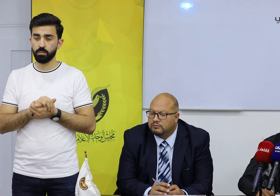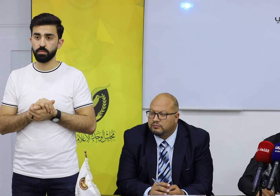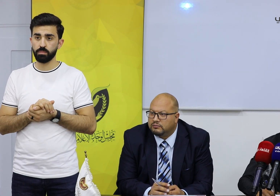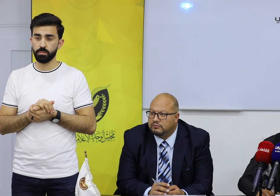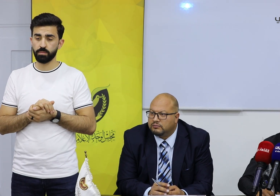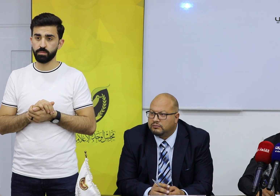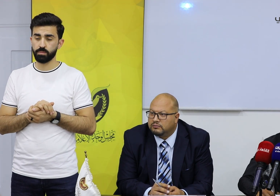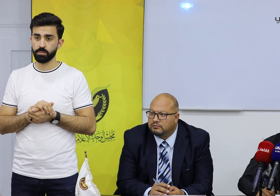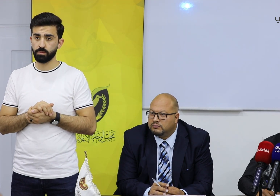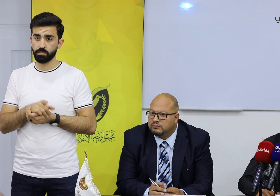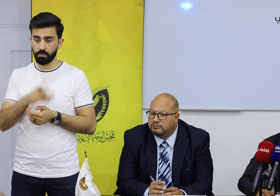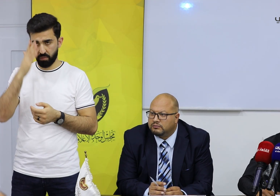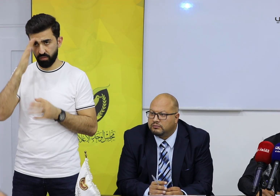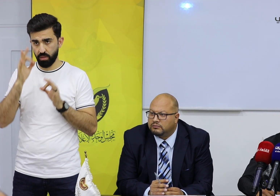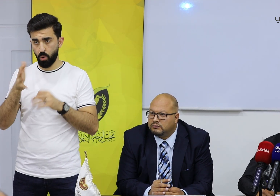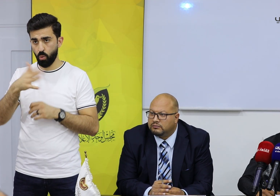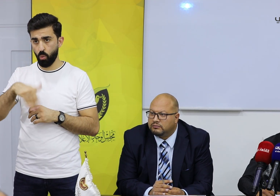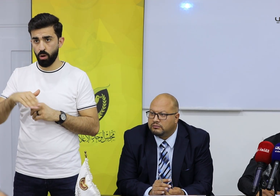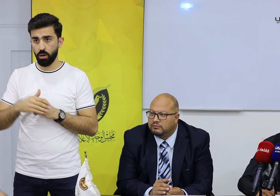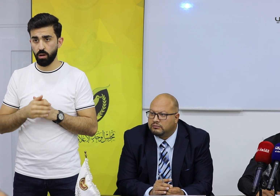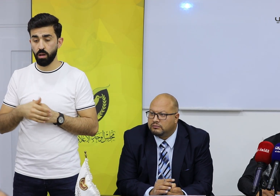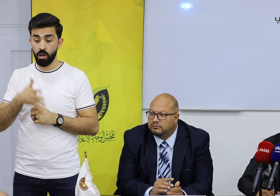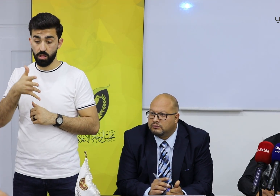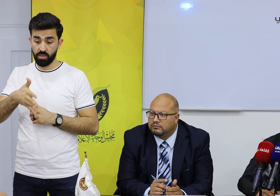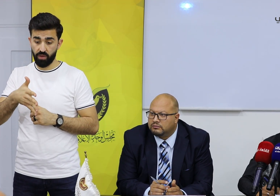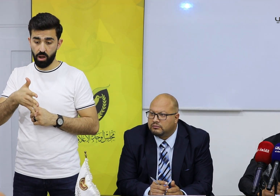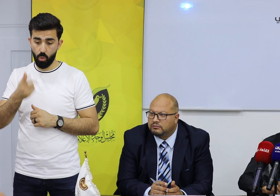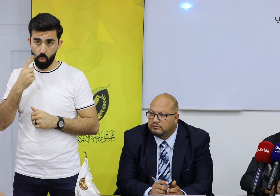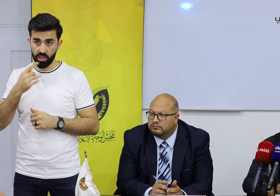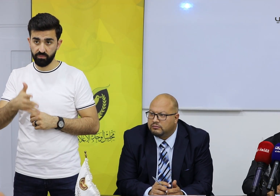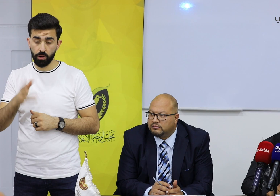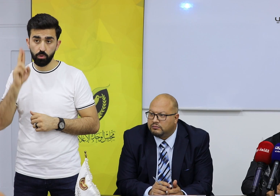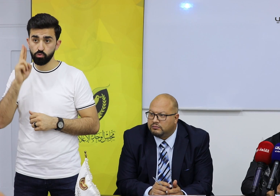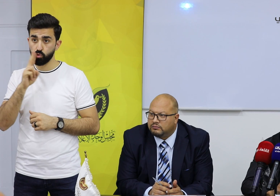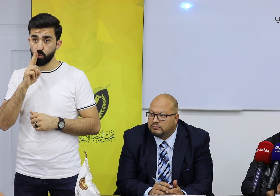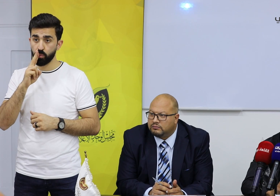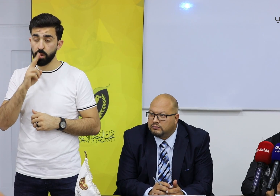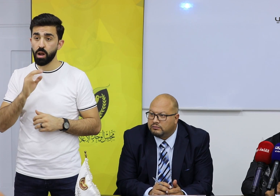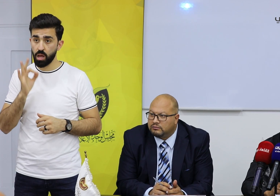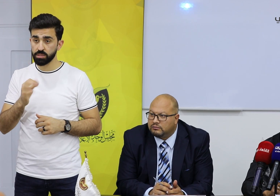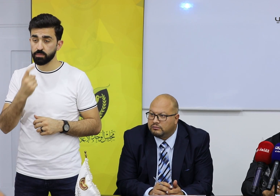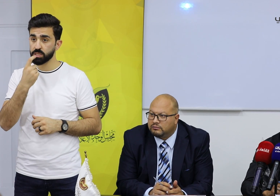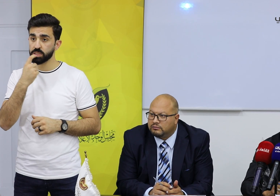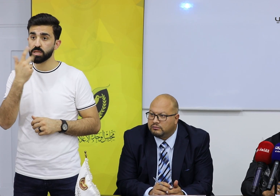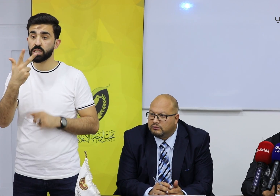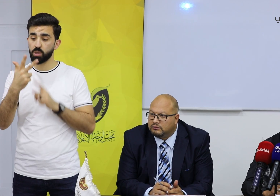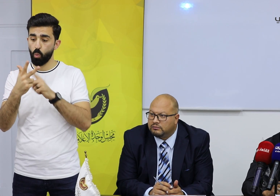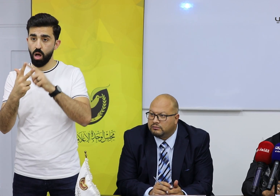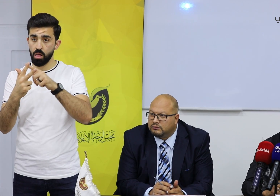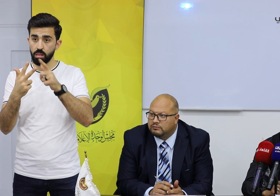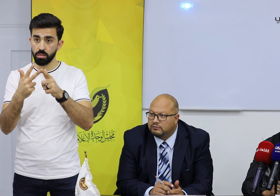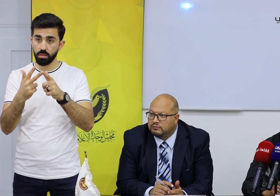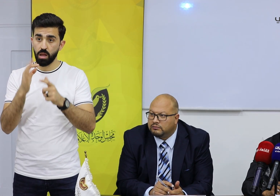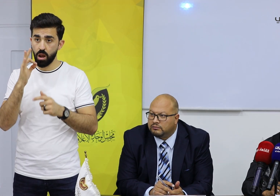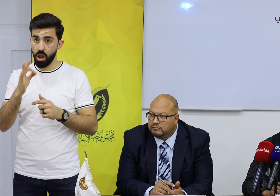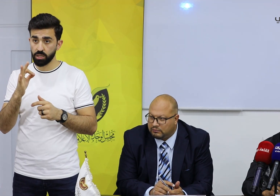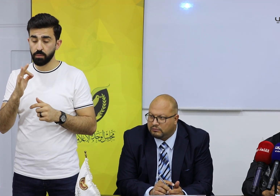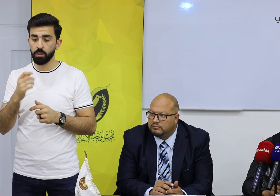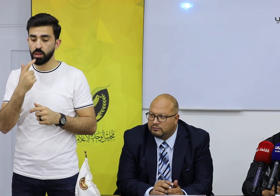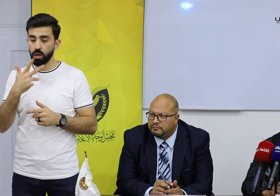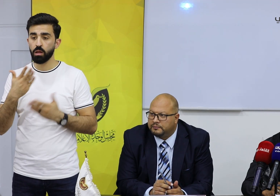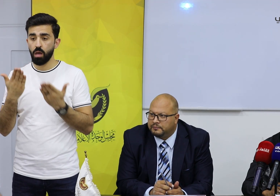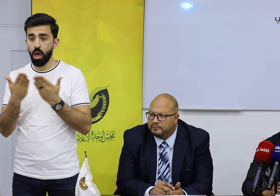اي عقل. طبعا الطفل الاصم يحتاج 3 سنوات كامله حتى يجتاز السنه